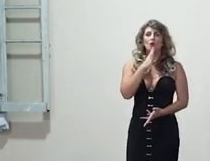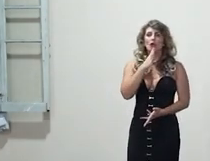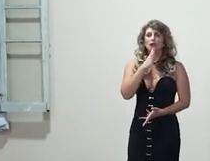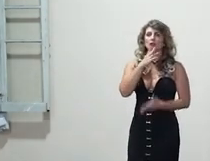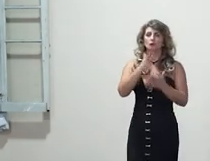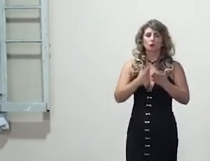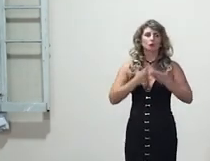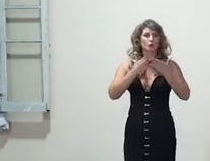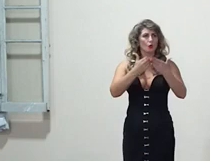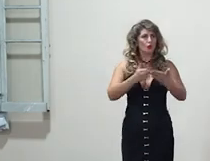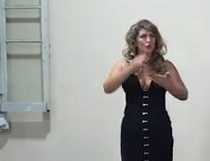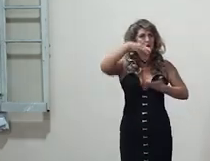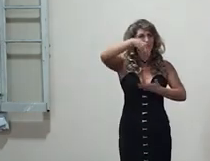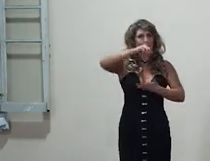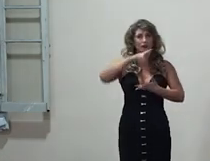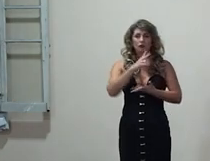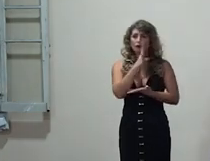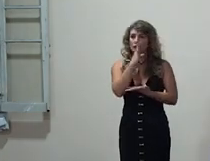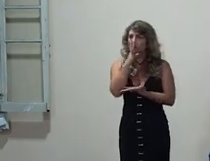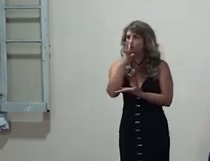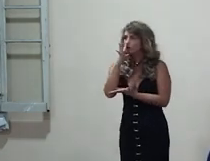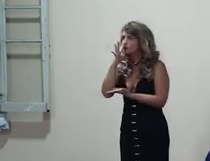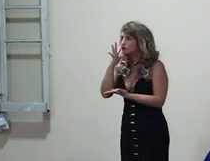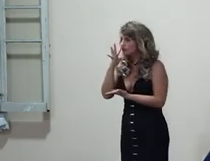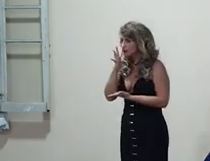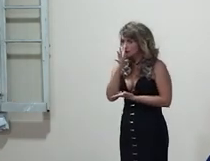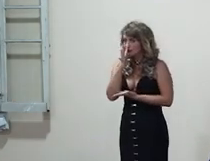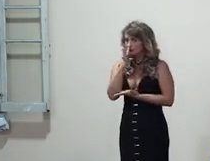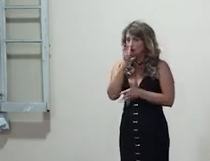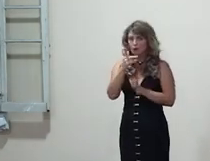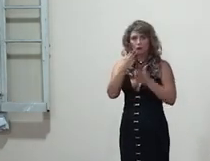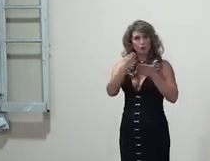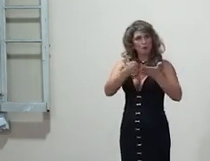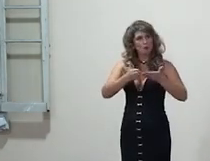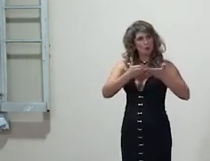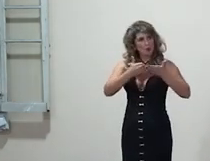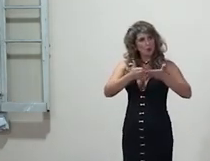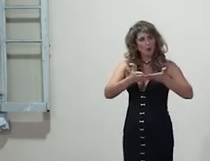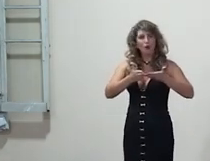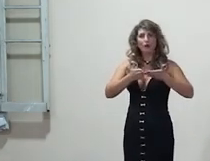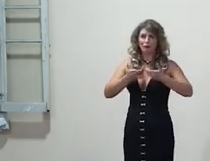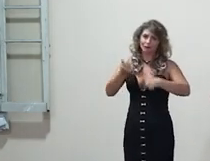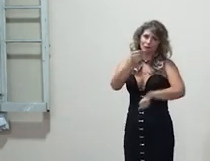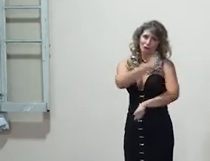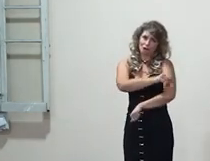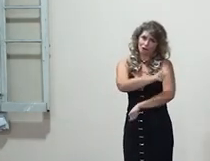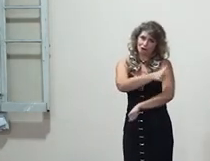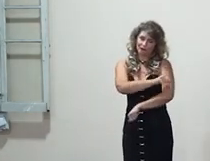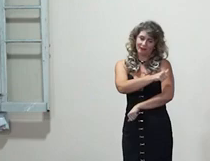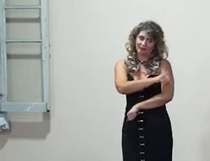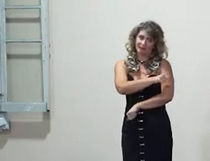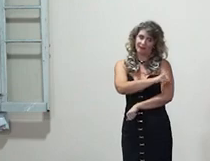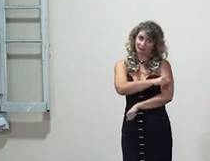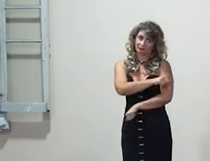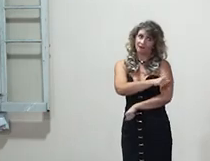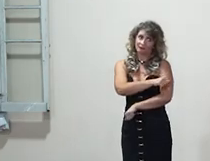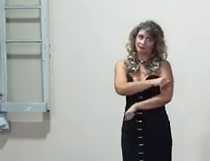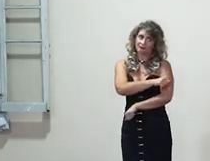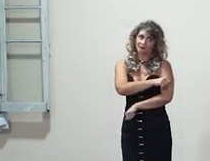Madero serviu de inspiração para o Porto Maravilha, que é no Rio de Janeiro. Quem conhece o Porto